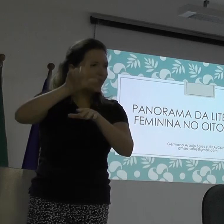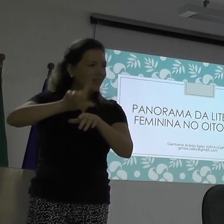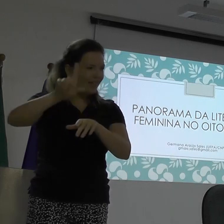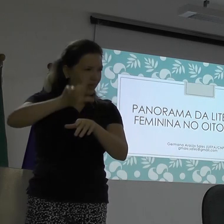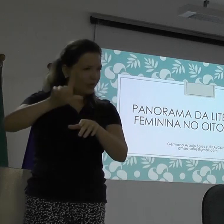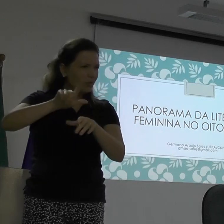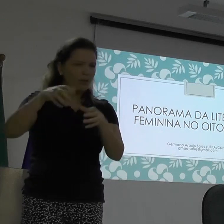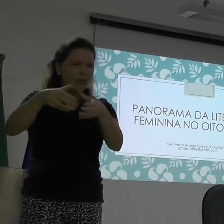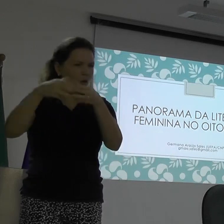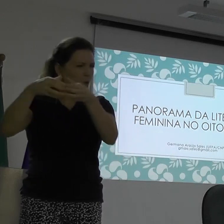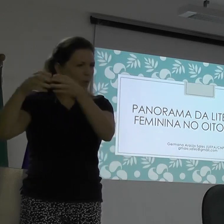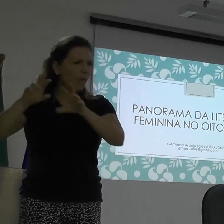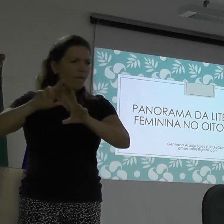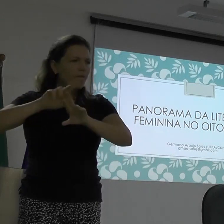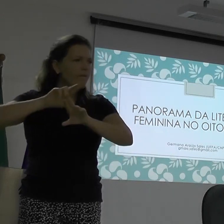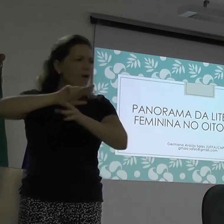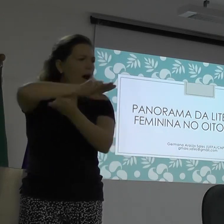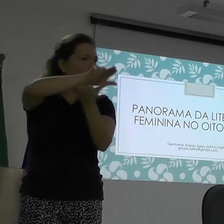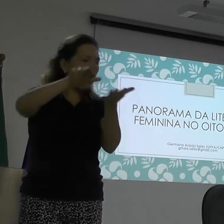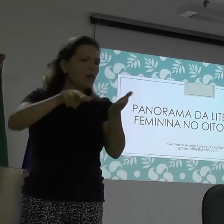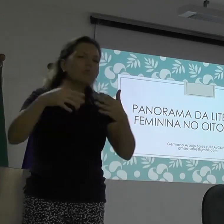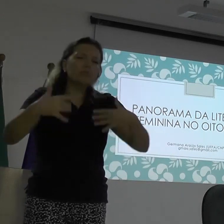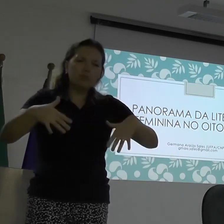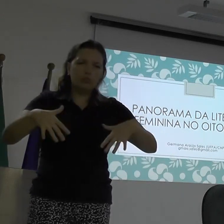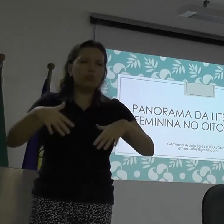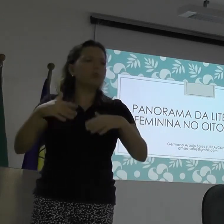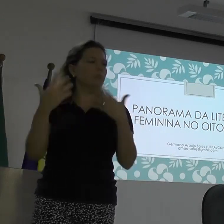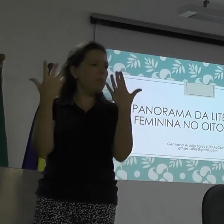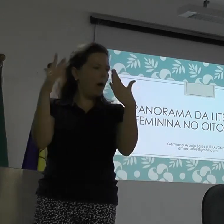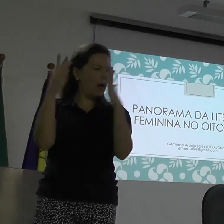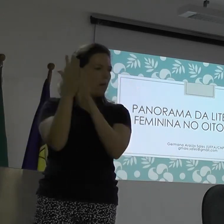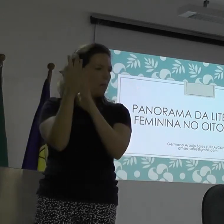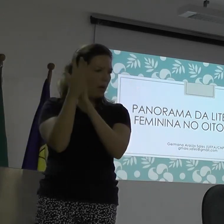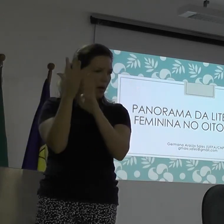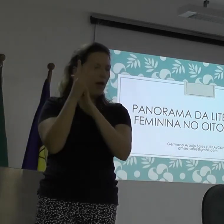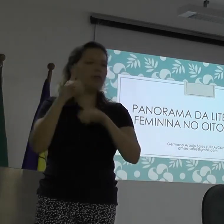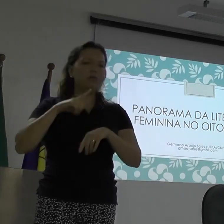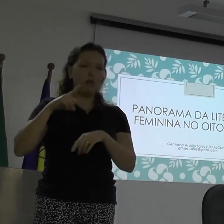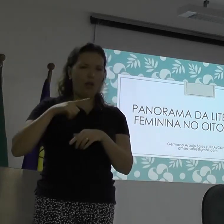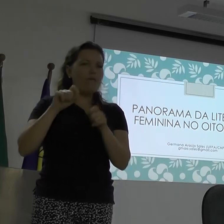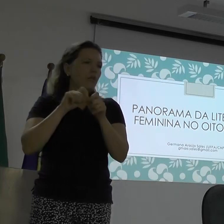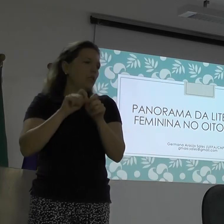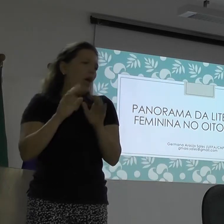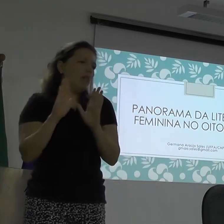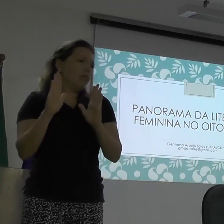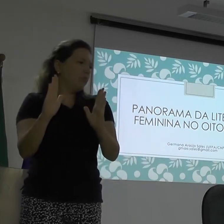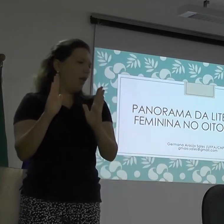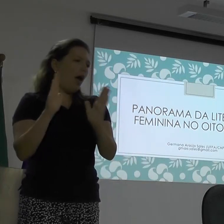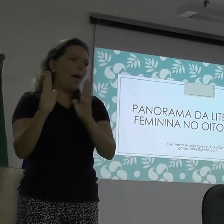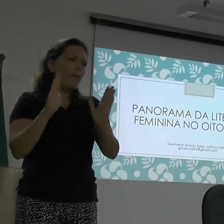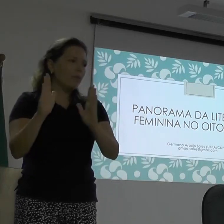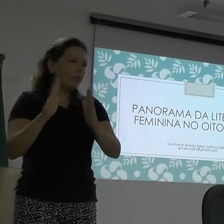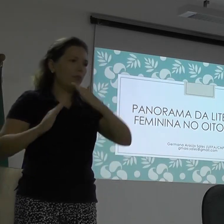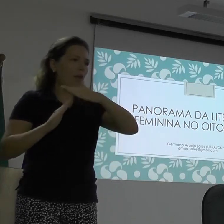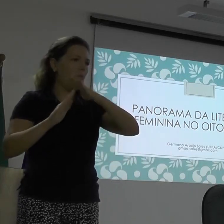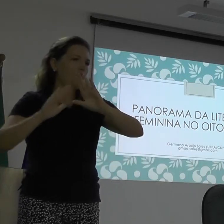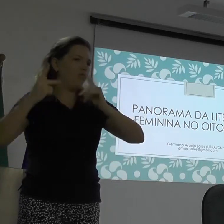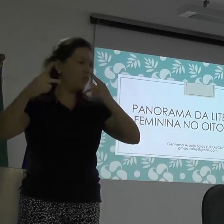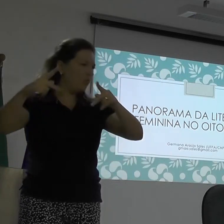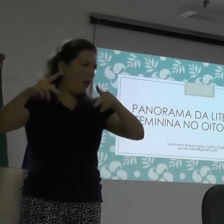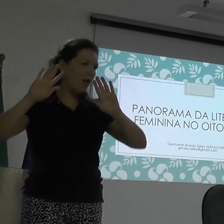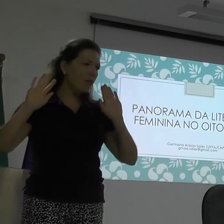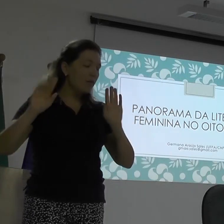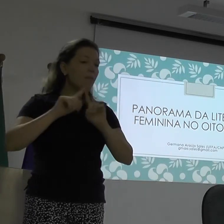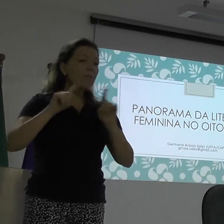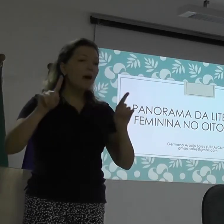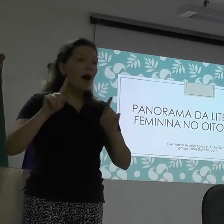ao trabalho deles, porque também eles fizeram o que eles sabiam fazer nas suas épocas, as histórias da